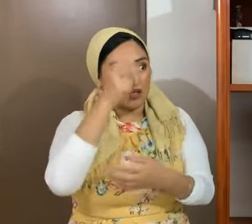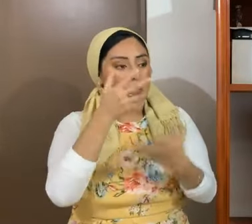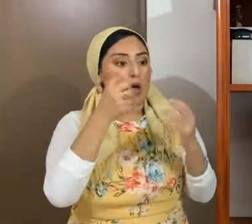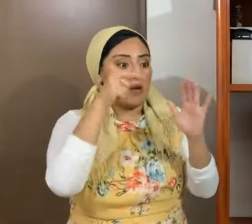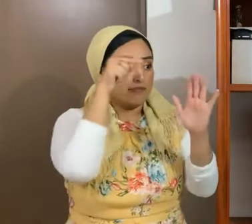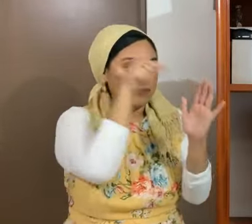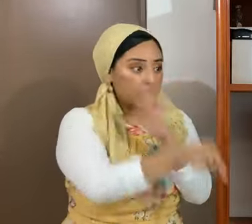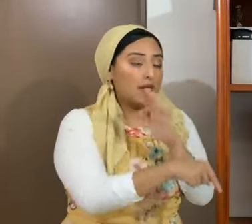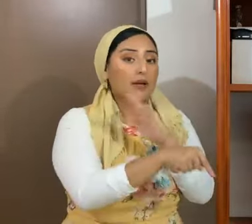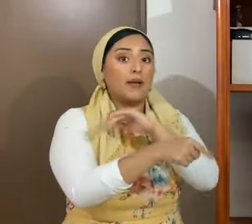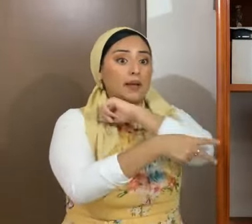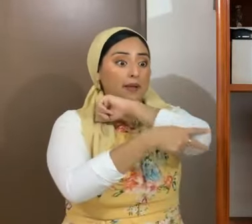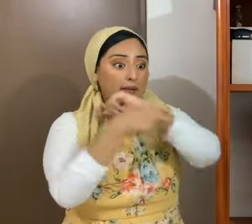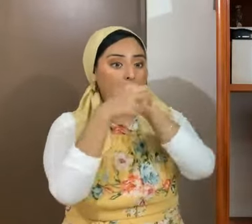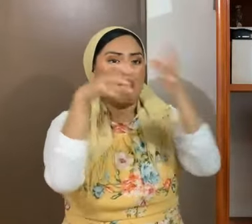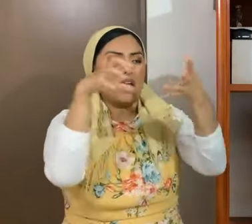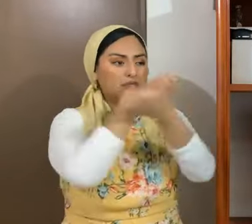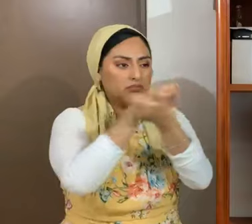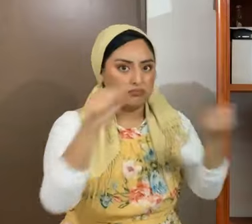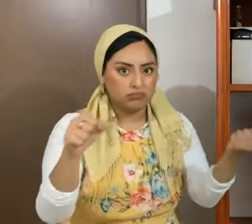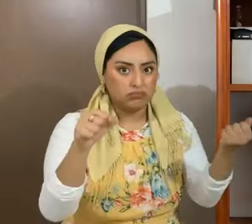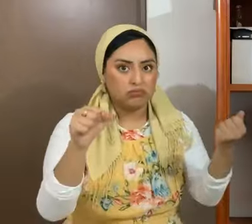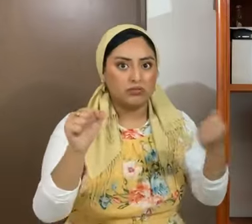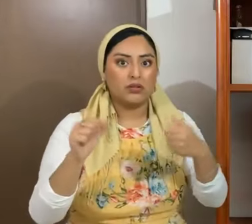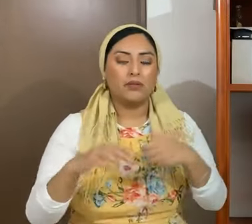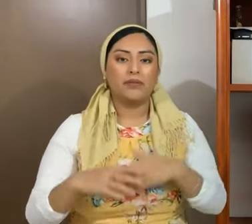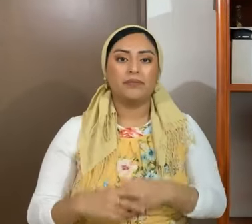para matar, robar y destruir.